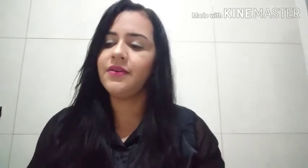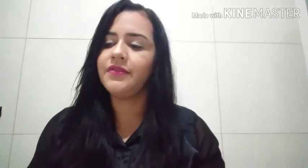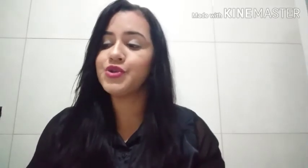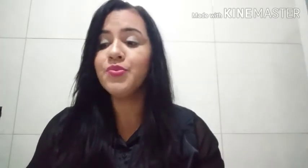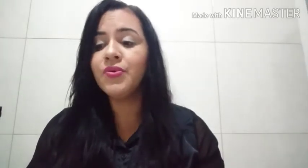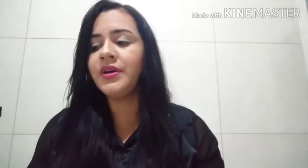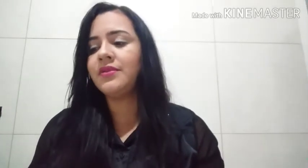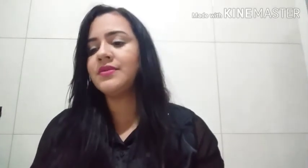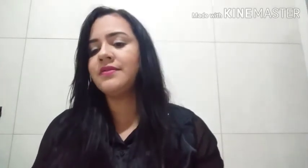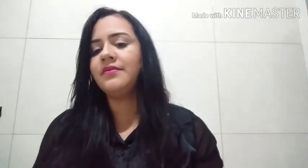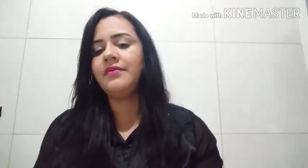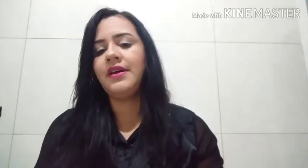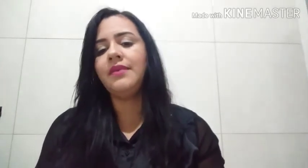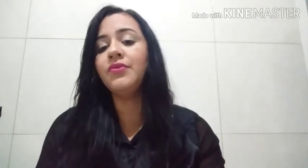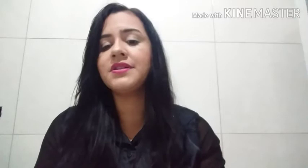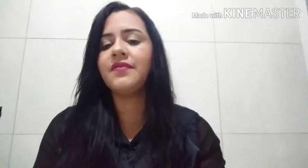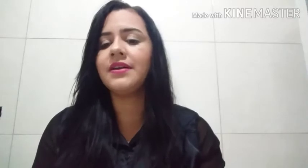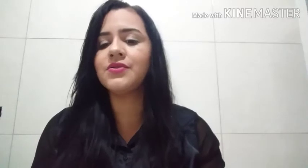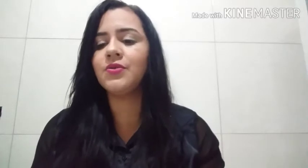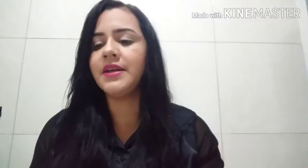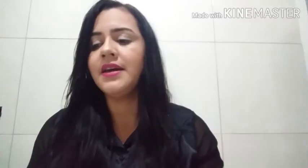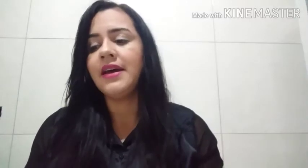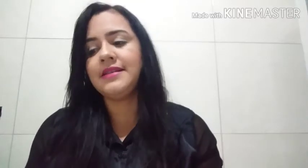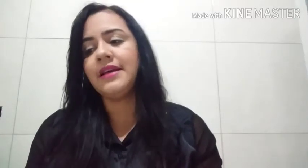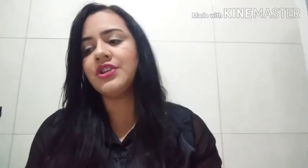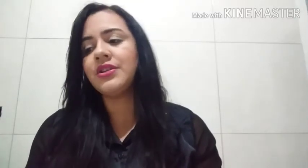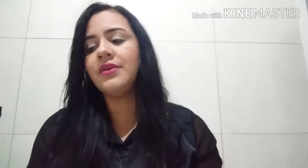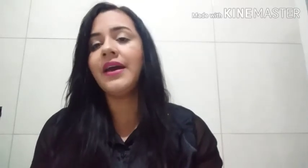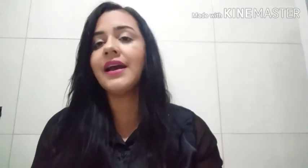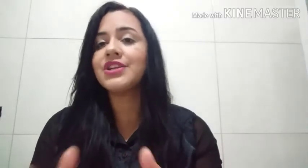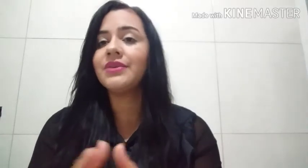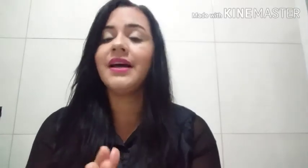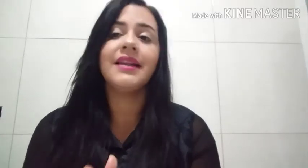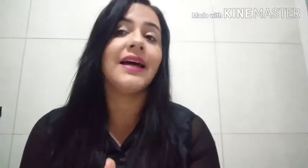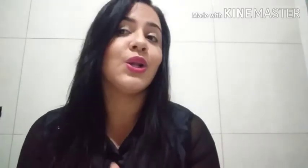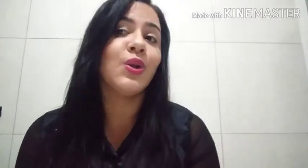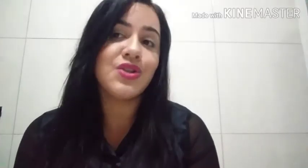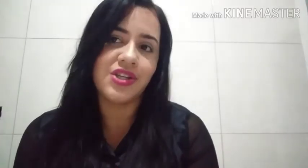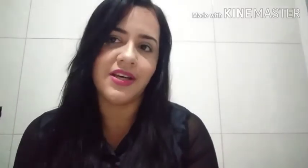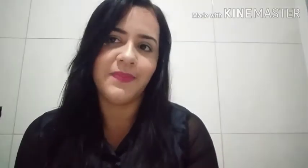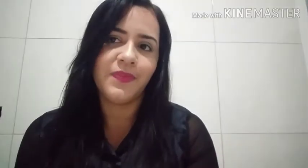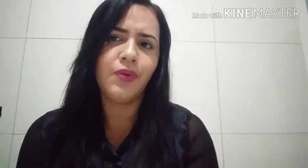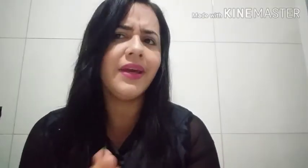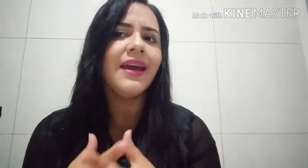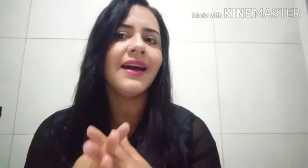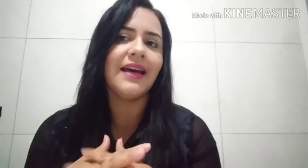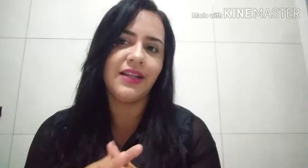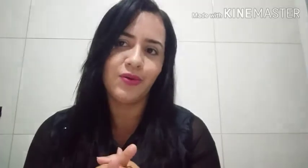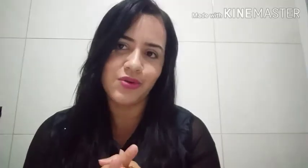vejo muitos falando sobre essa questão, é a questão da datilologia. O que é a